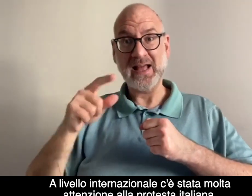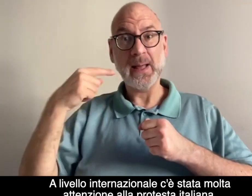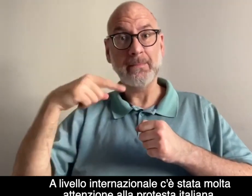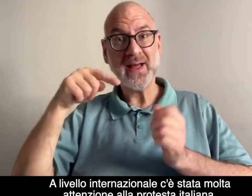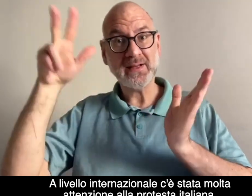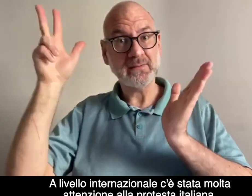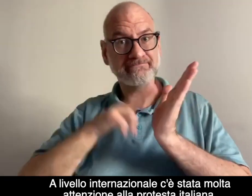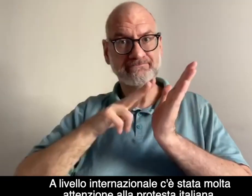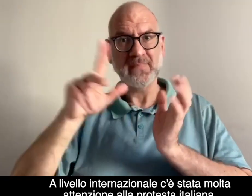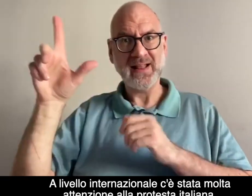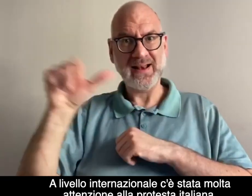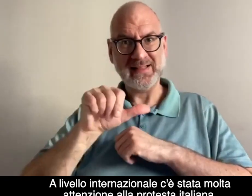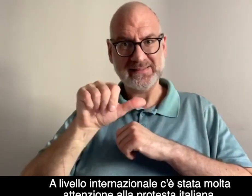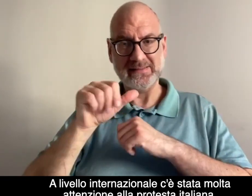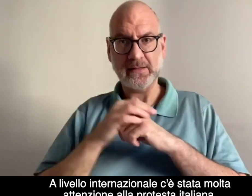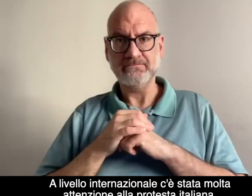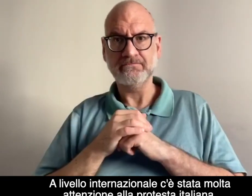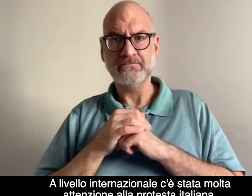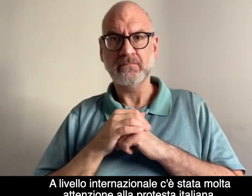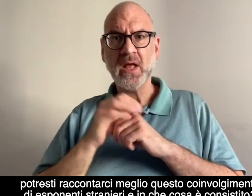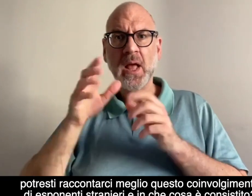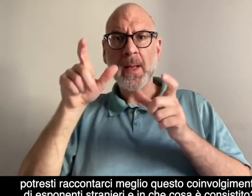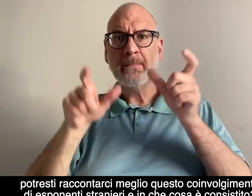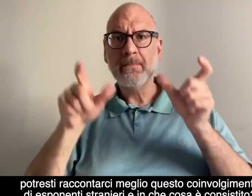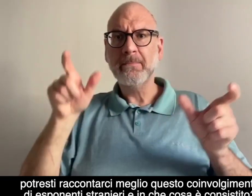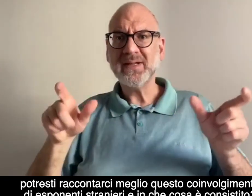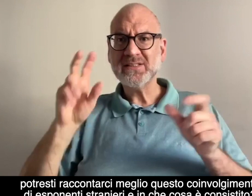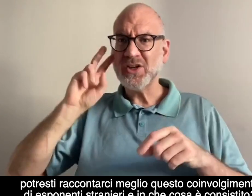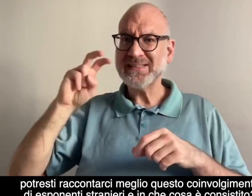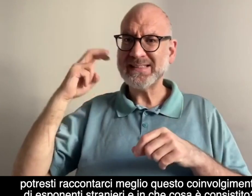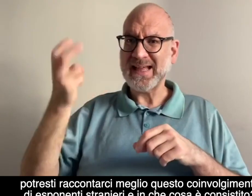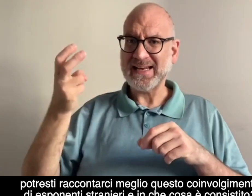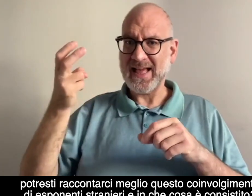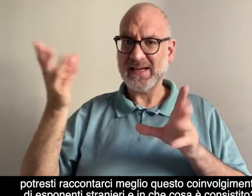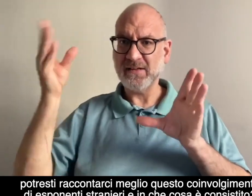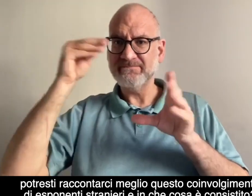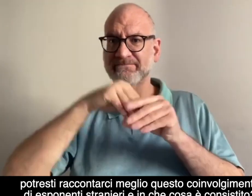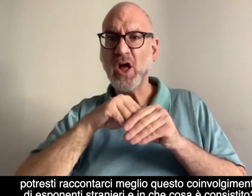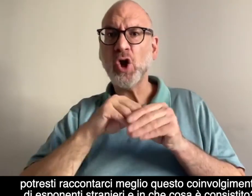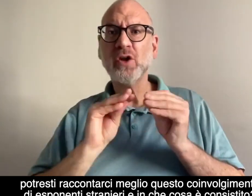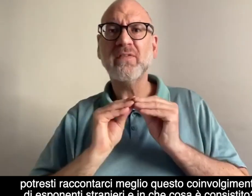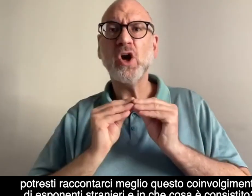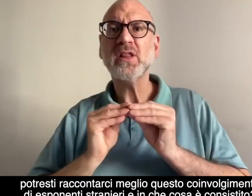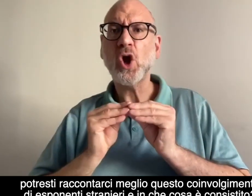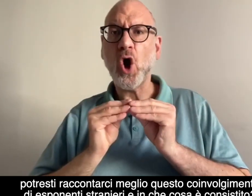riconoscimento della lingua dei segni potresti raccontarci meglio questo coinvolgimento di esponenti